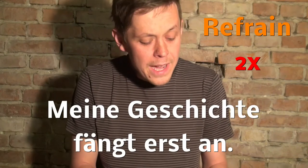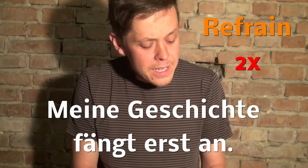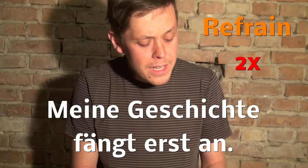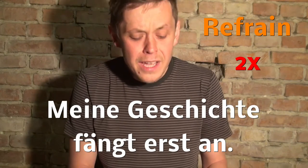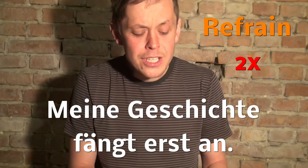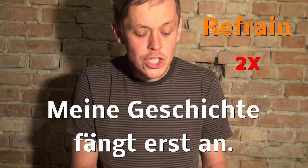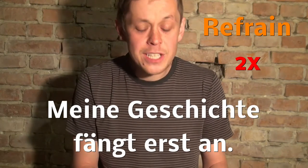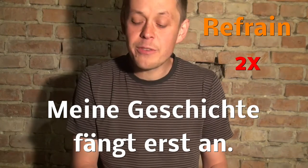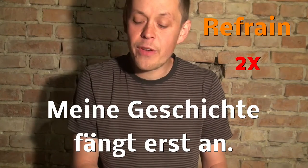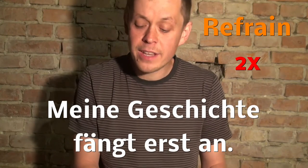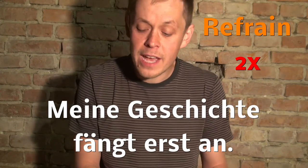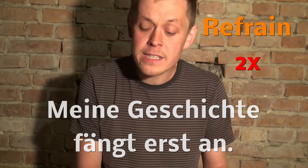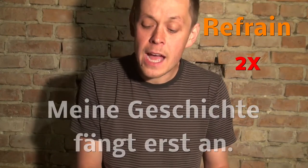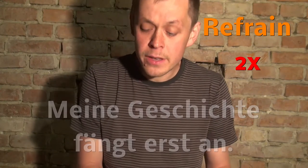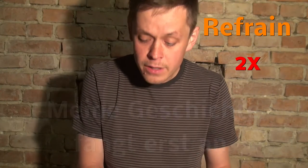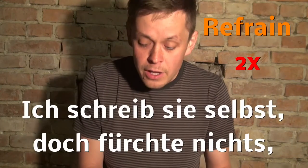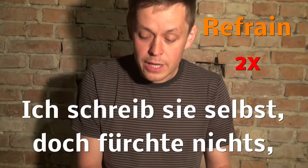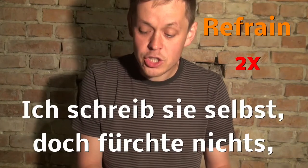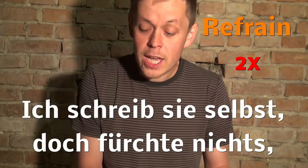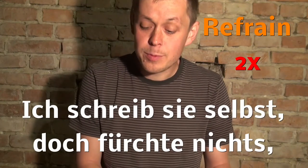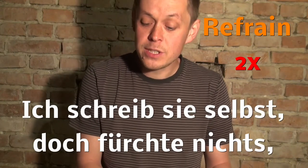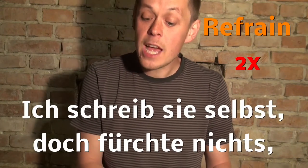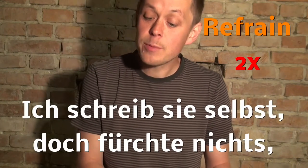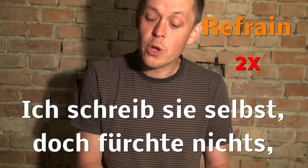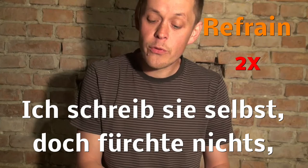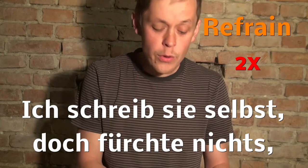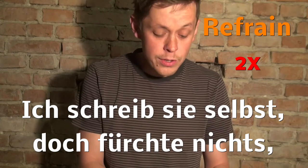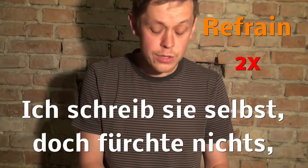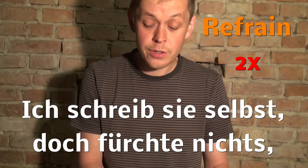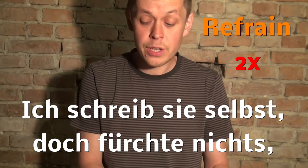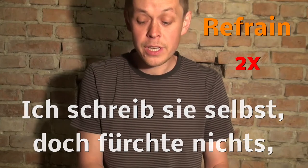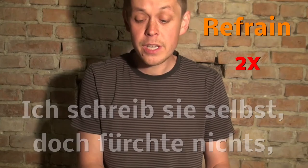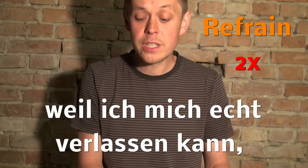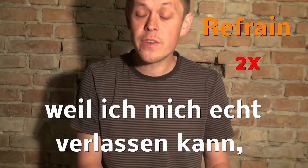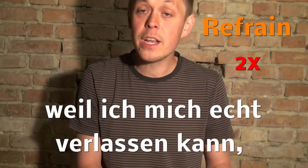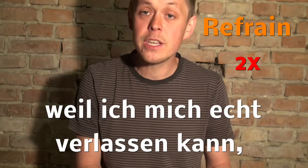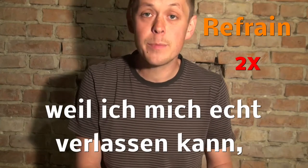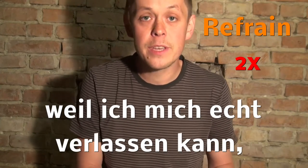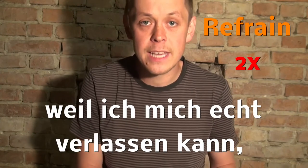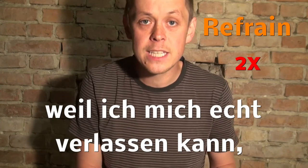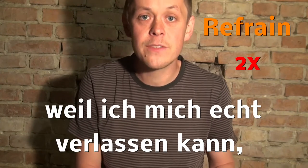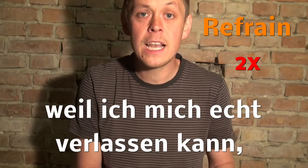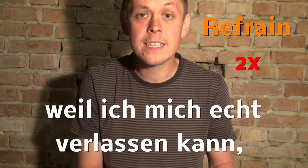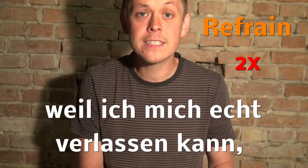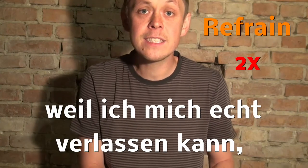Meine Geschichte fängt erst an, ich schreib sie selbst, doch fürchte nichts, weil ich mich echt verlassen